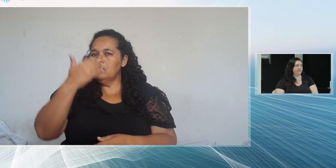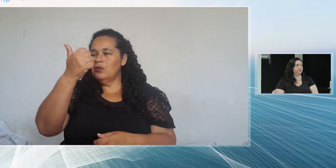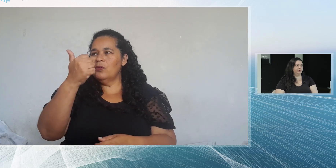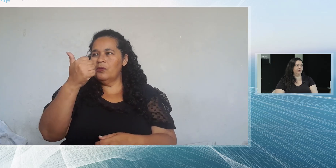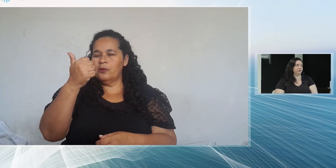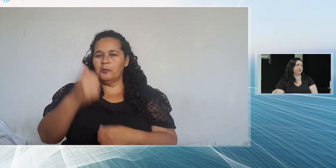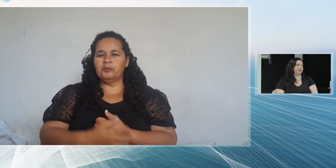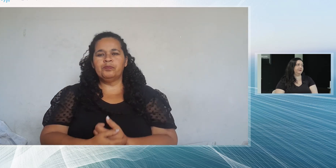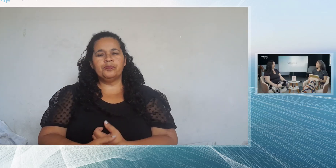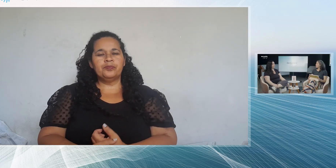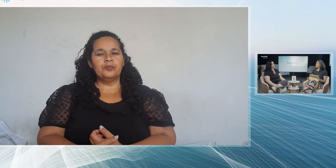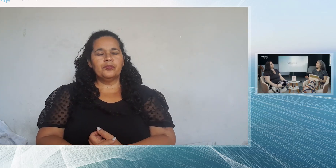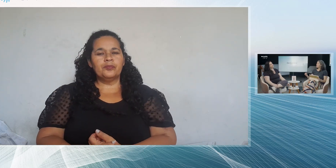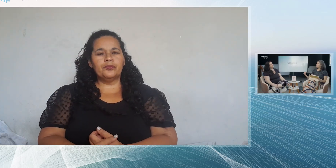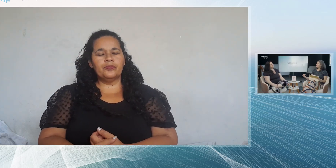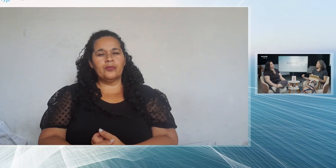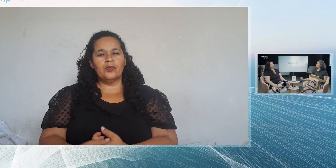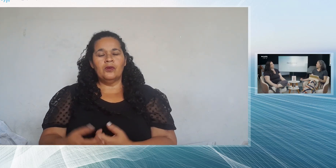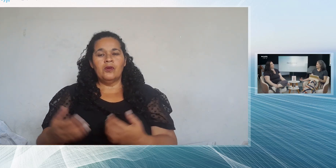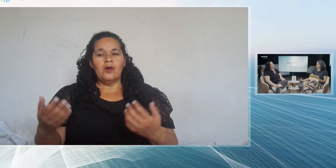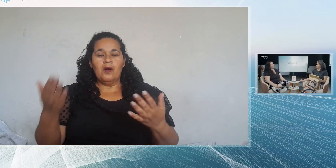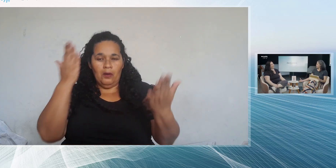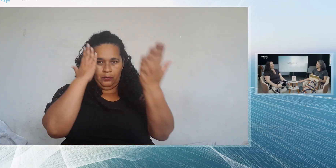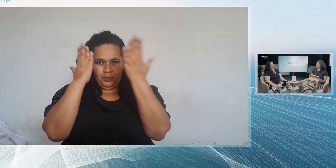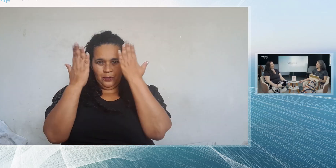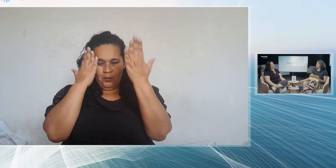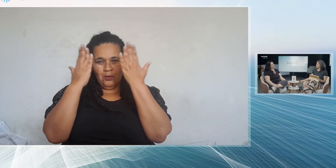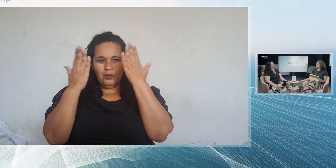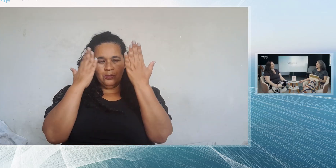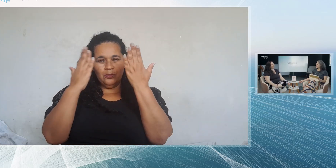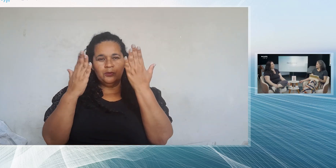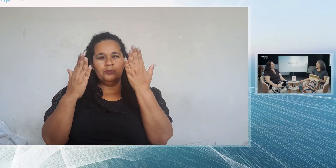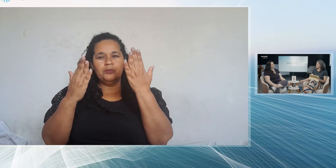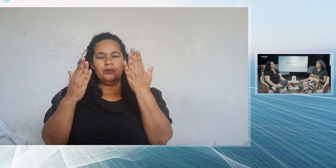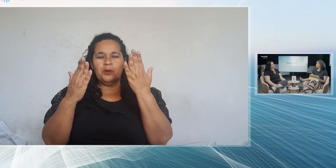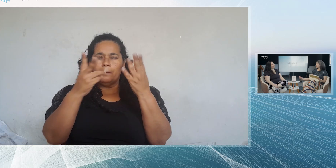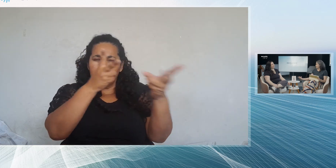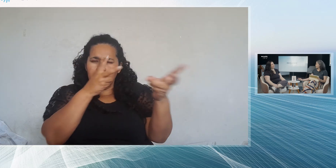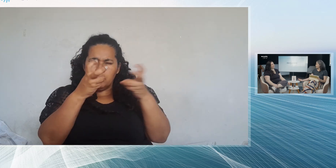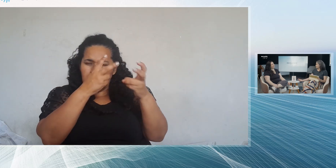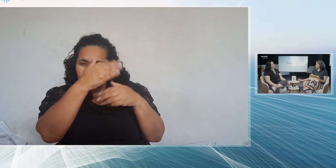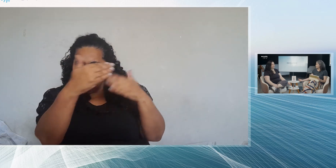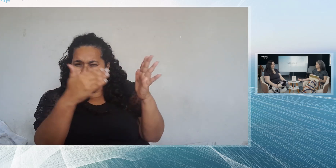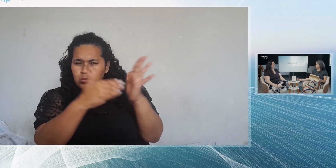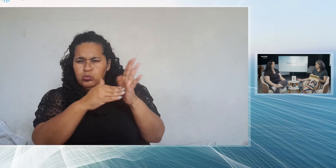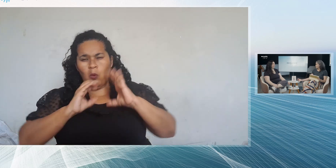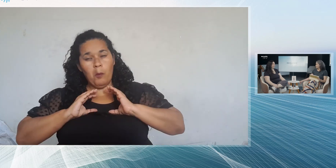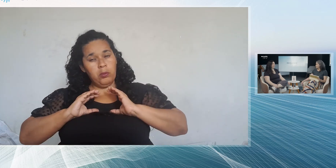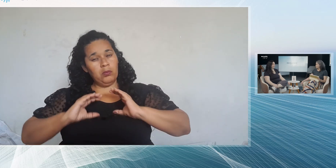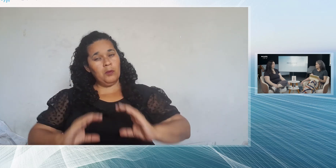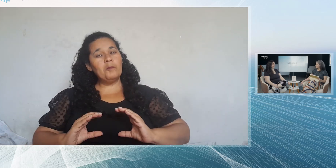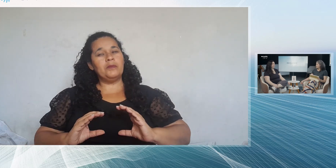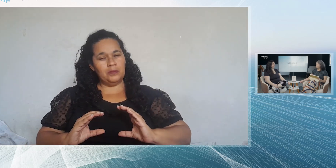avaliação neuropsicológica. Nossa, é uma avaliação muito rica, na verdade, né? É uma avaliação e muito técnica,